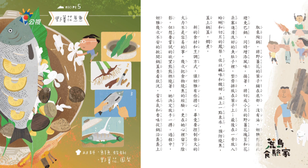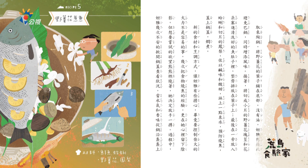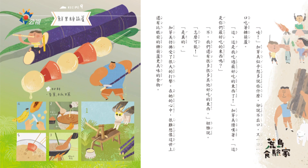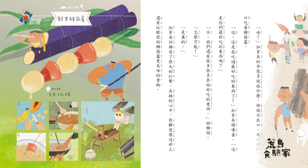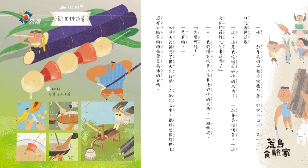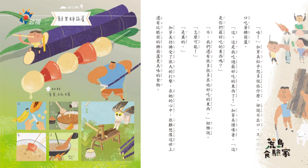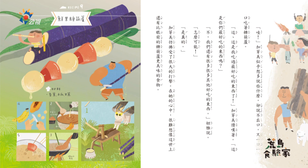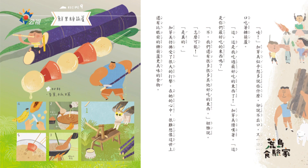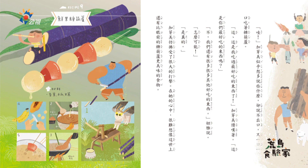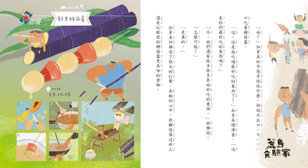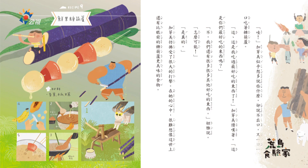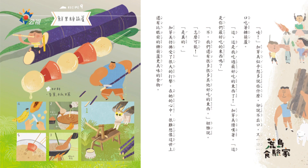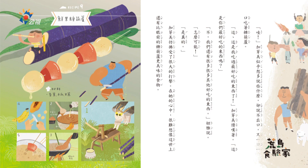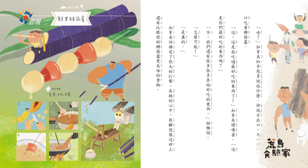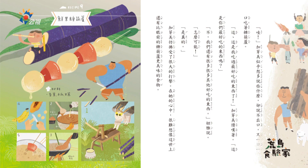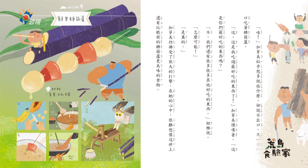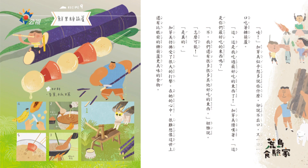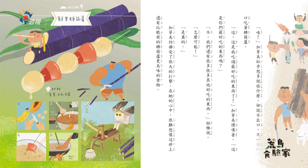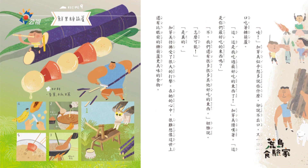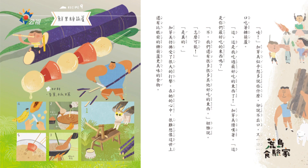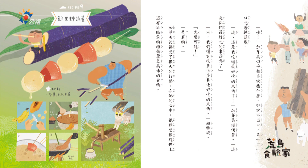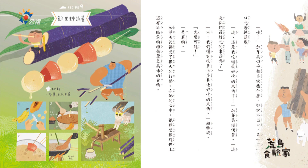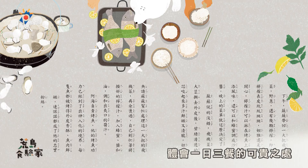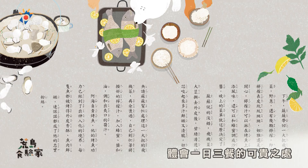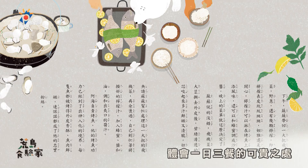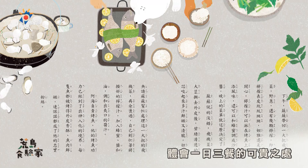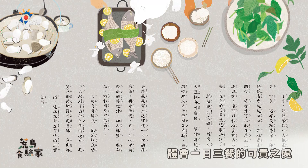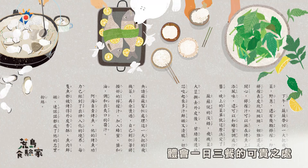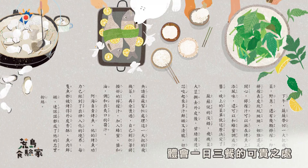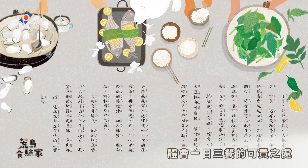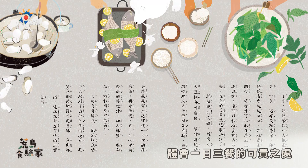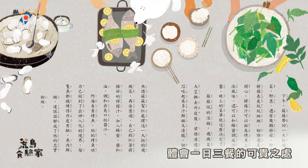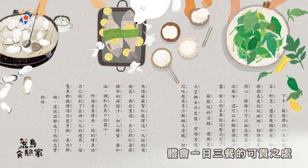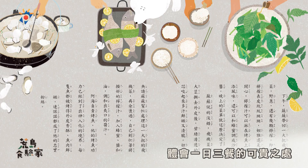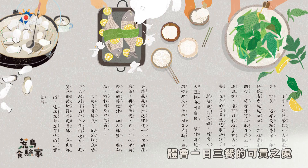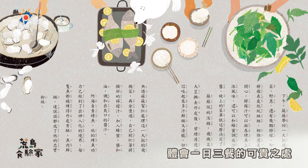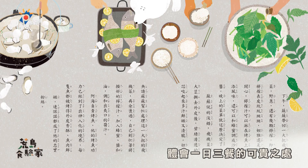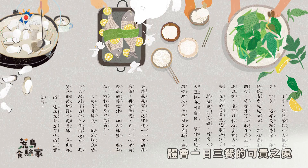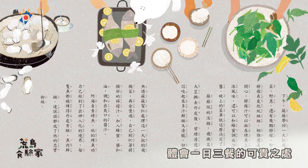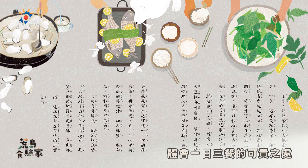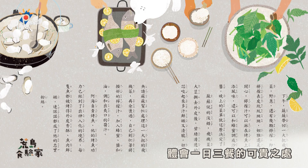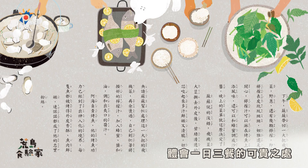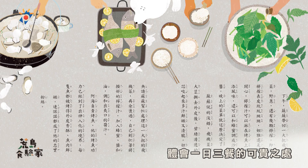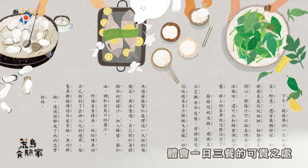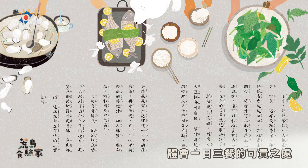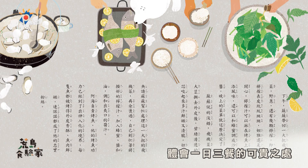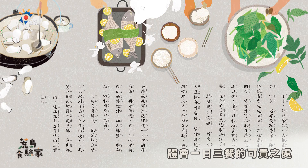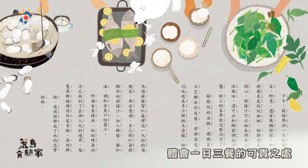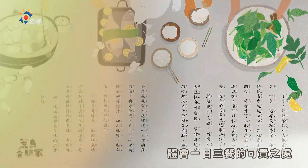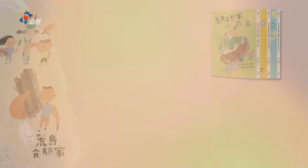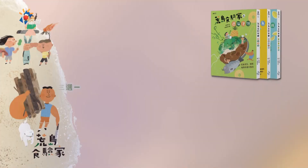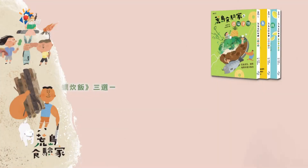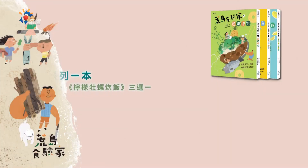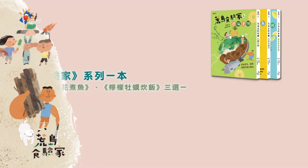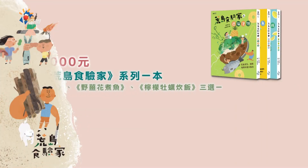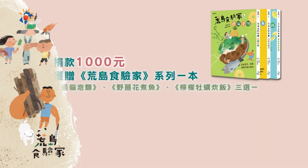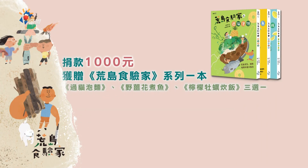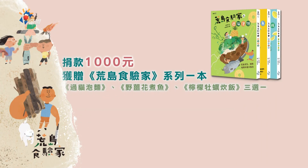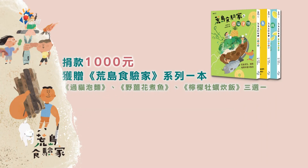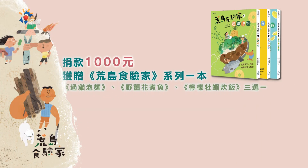理，故事充满反思，让我们一起向日常餐桌上的一日三餐致敬。捐款赞助公